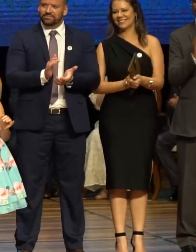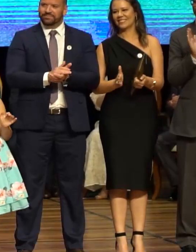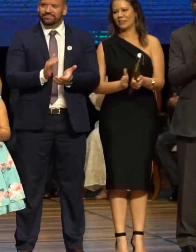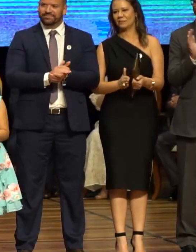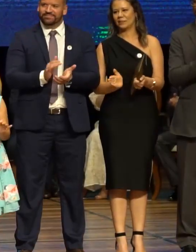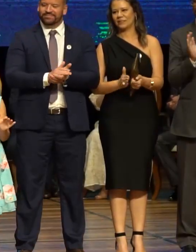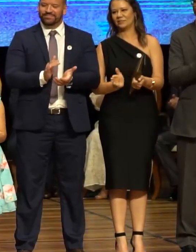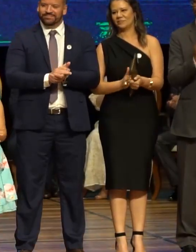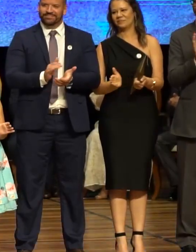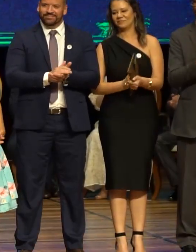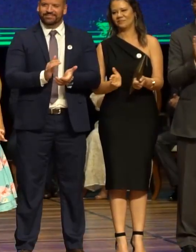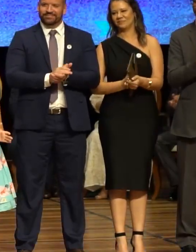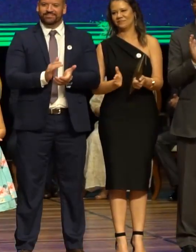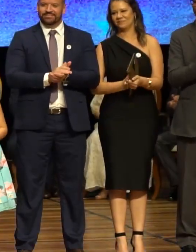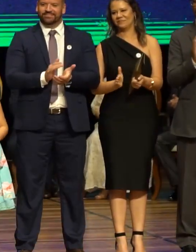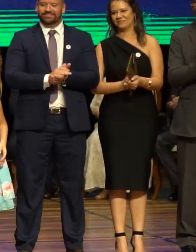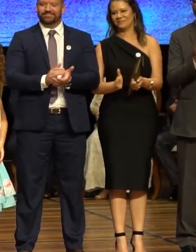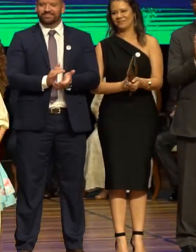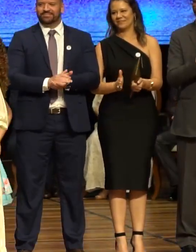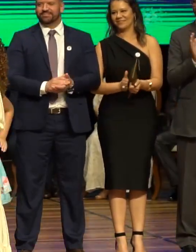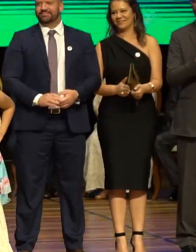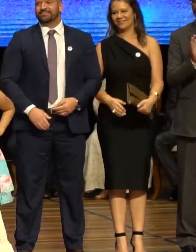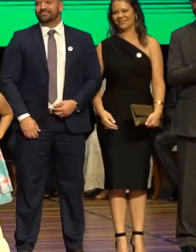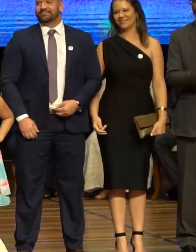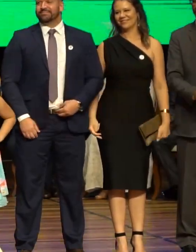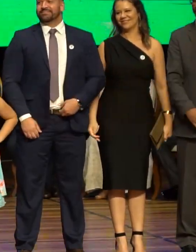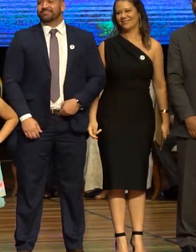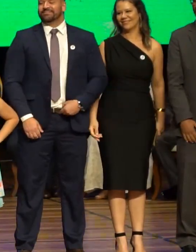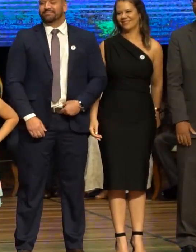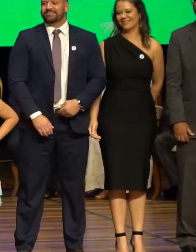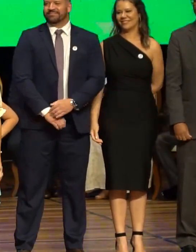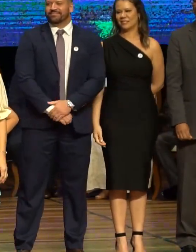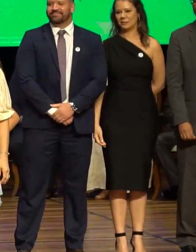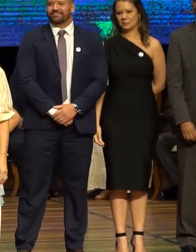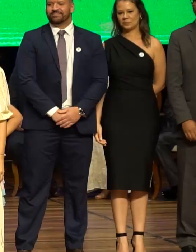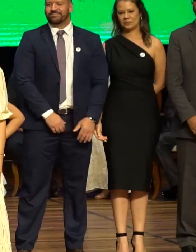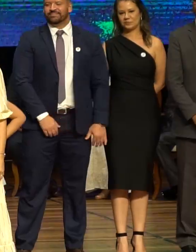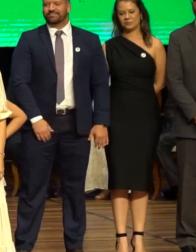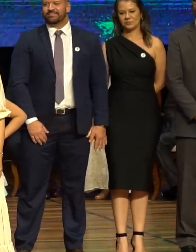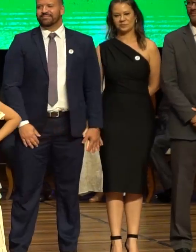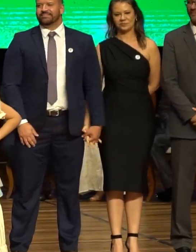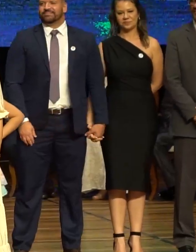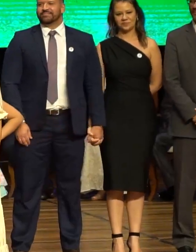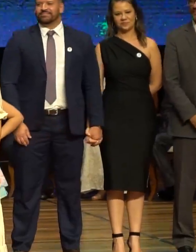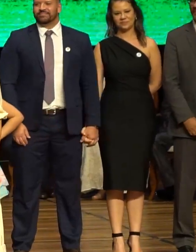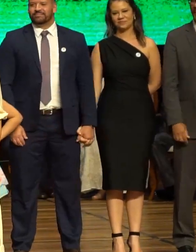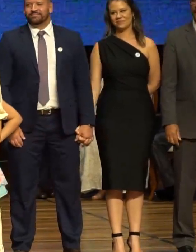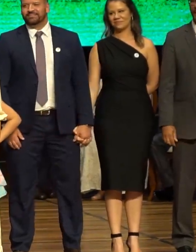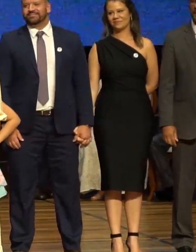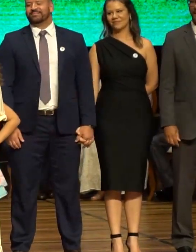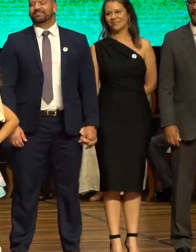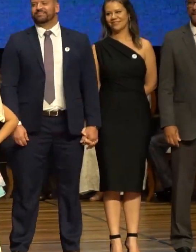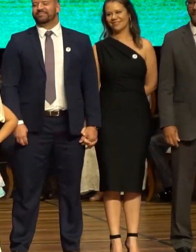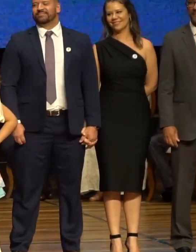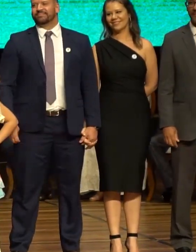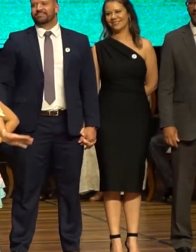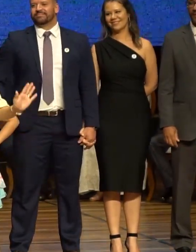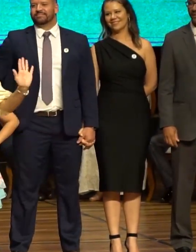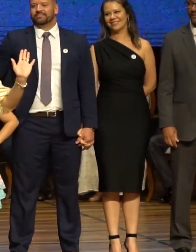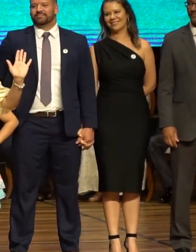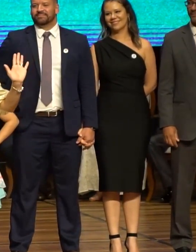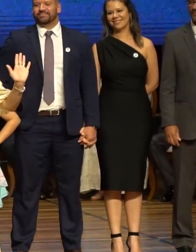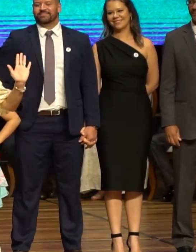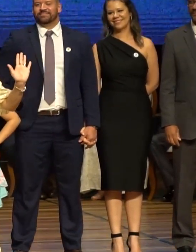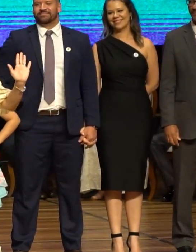firmemente para fazer do estado de Rondônia o melhor estado do Brasil.